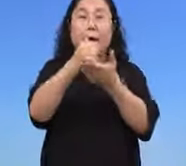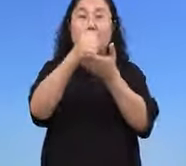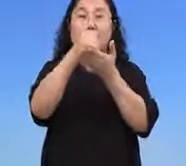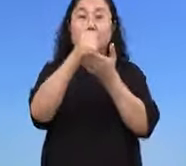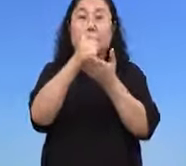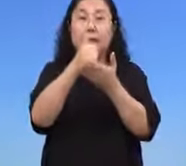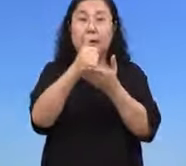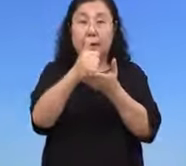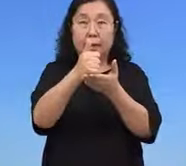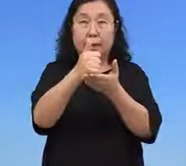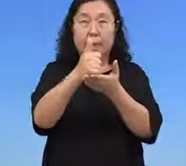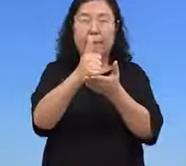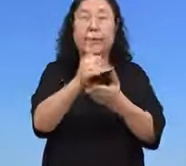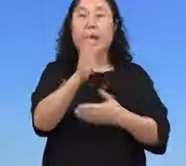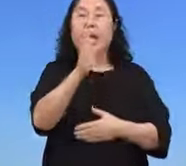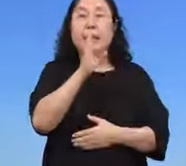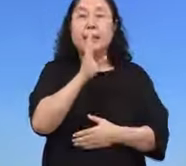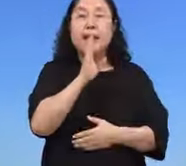좋으신